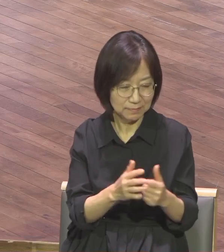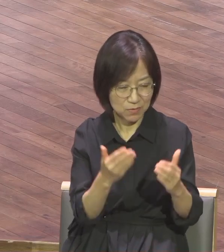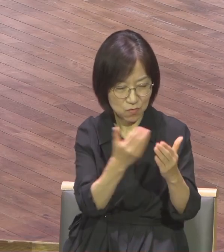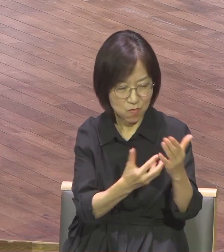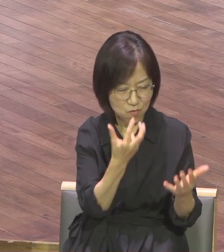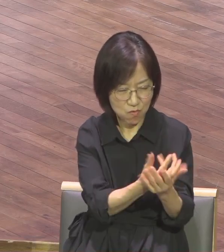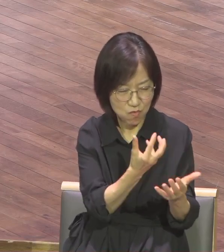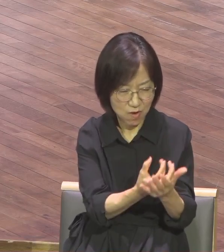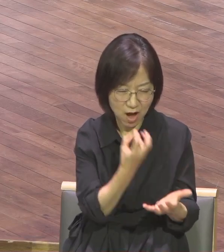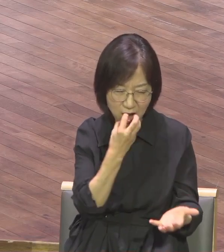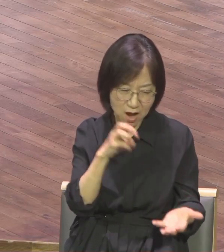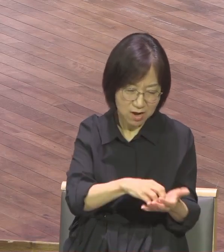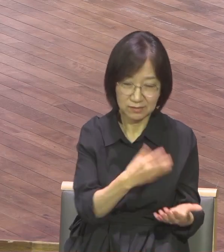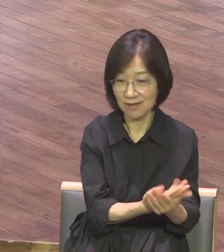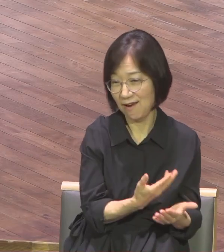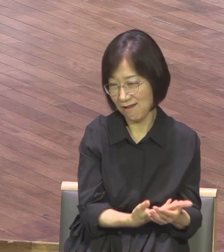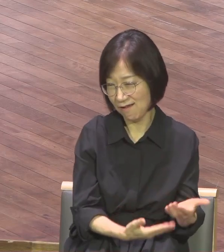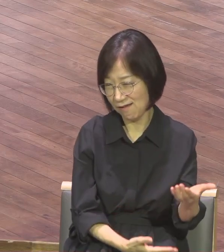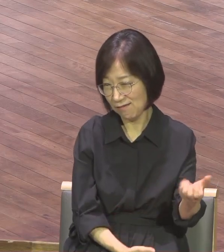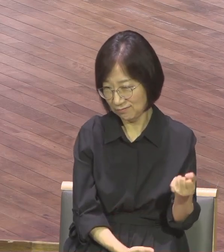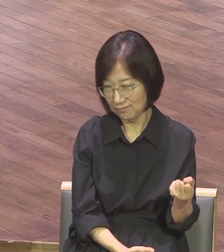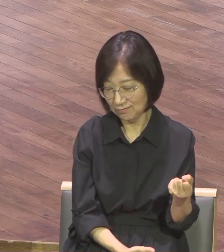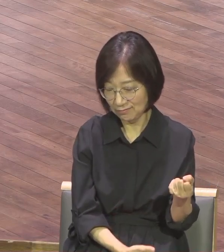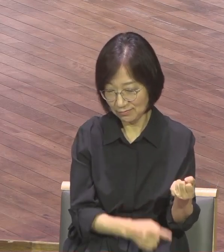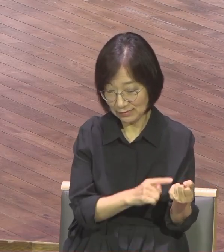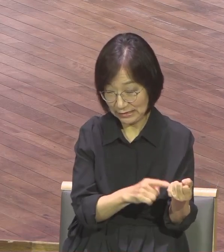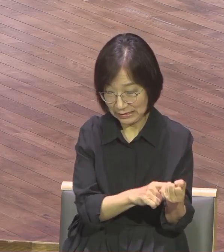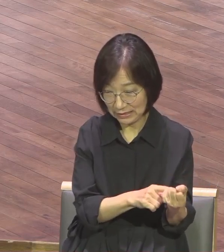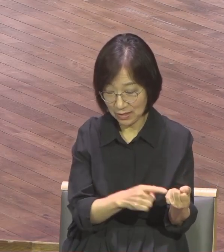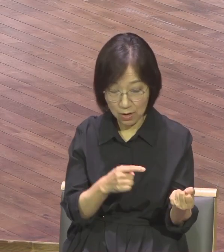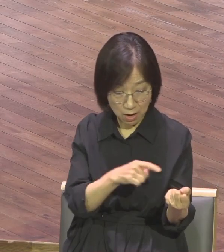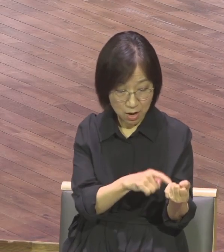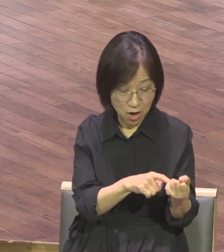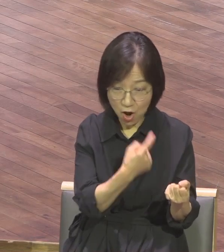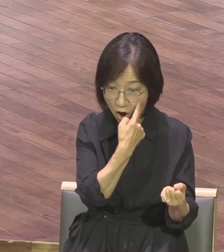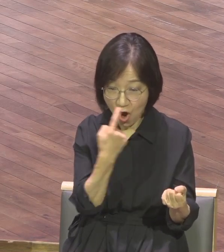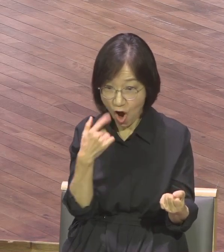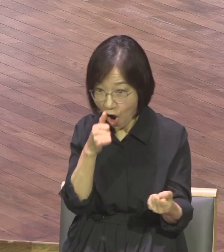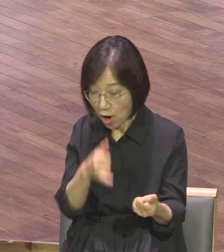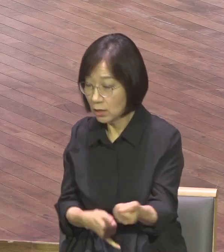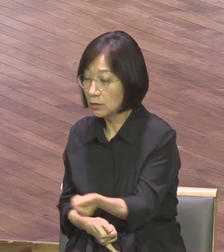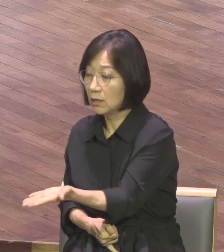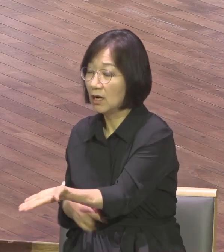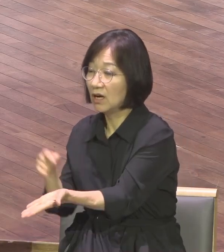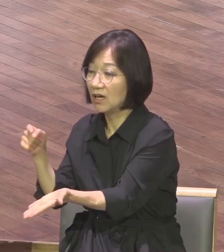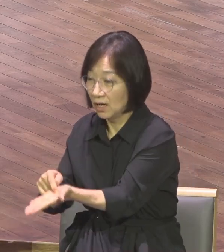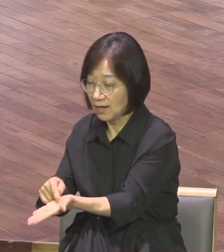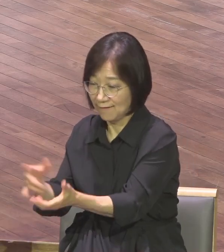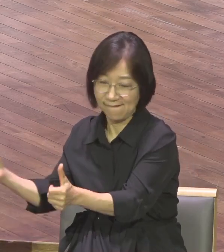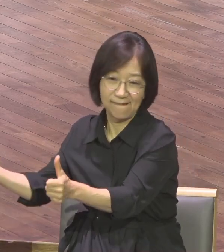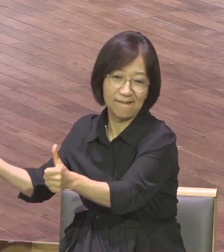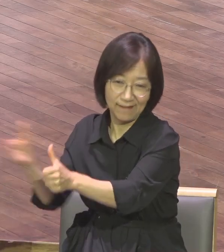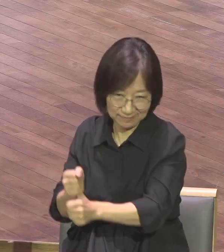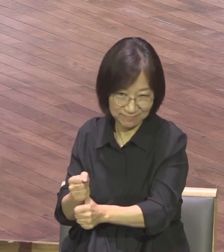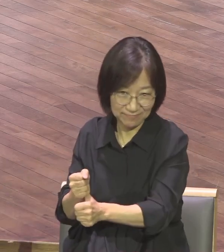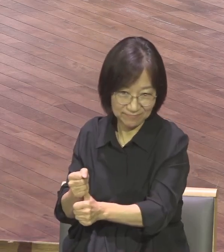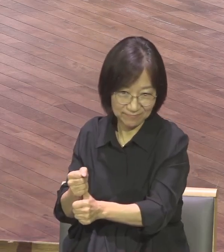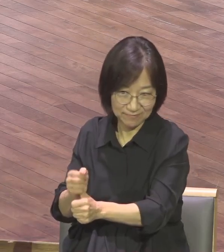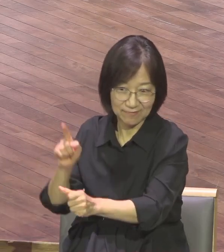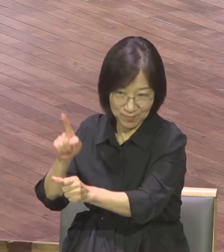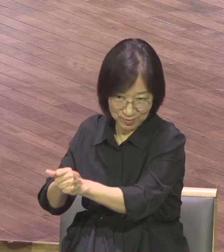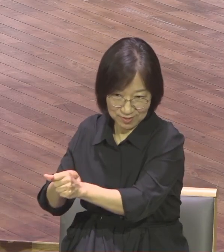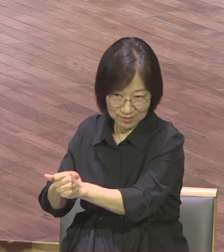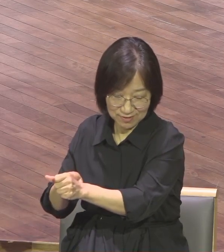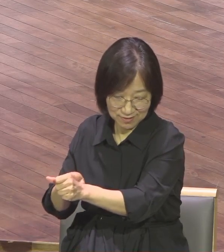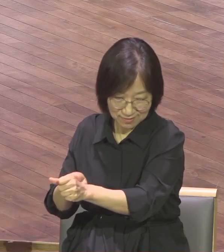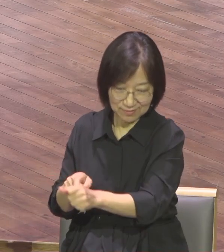설명하면 예수 믿는 사람들을 공식적으로 다 체포할 수 있는 영장을 발부받아가지고 그렇게 남녀를